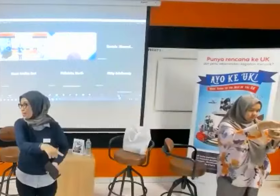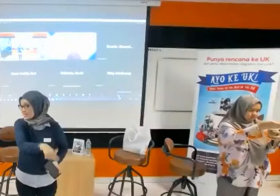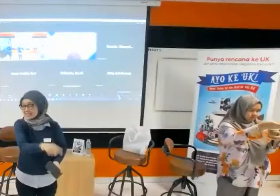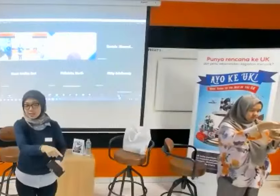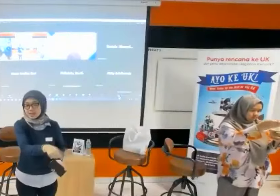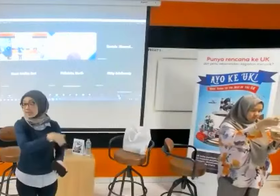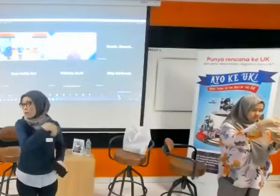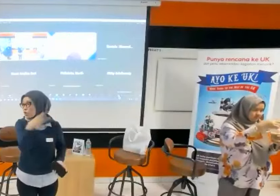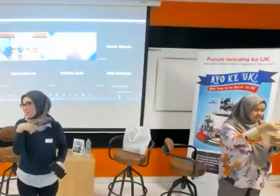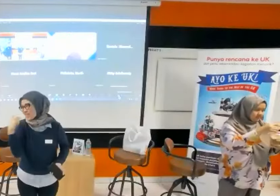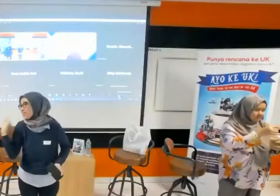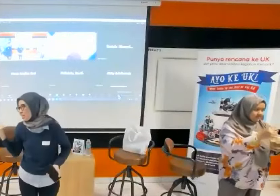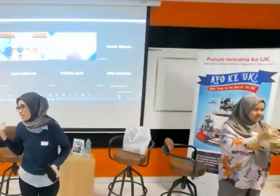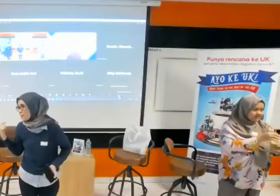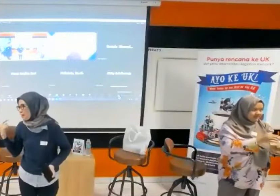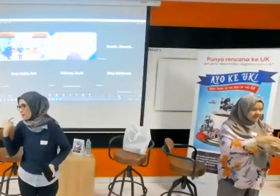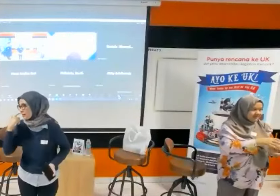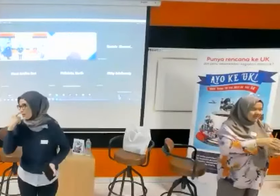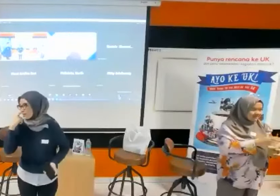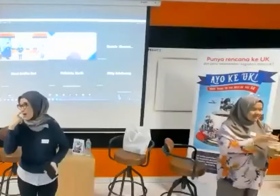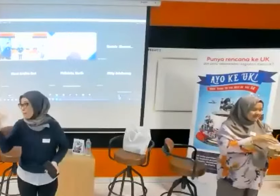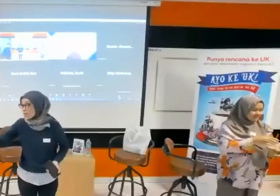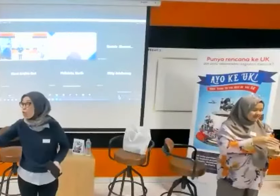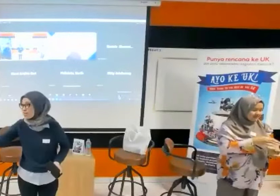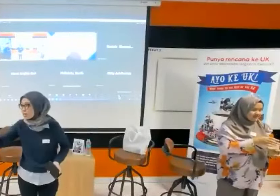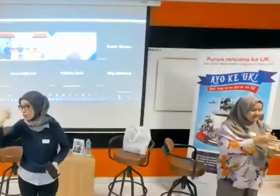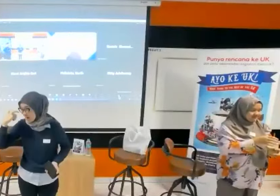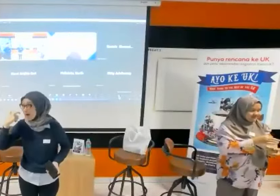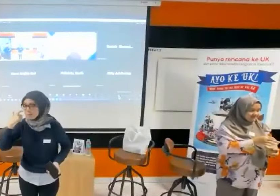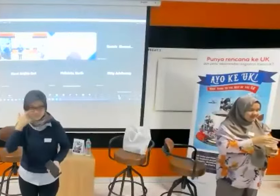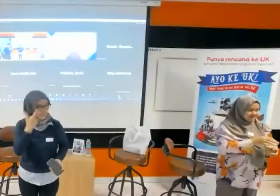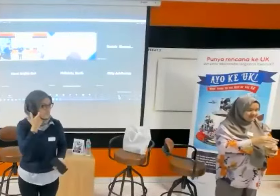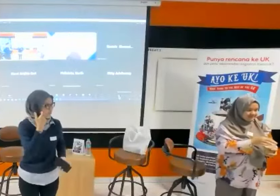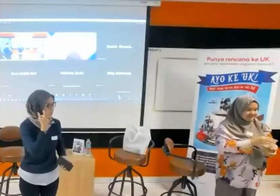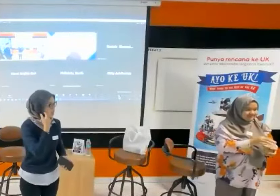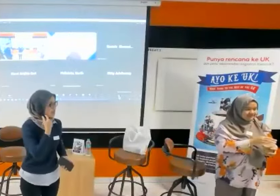engak aman aman Oke alhamdulillah aja ya kalau ada apa